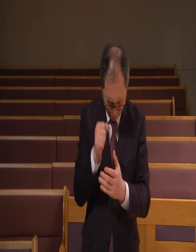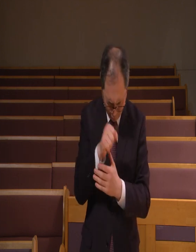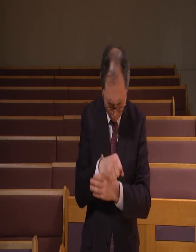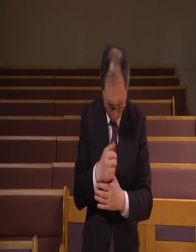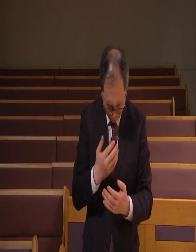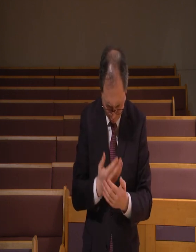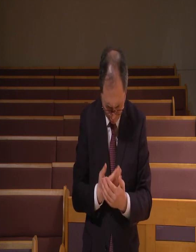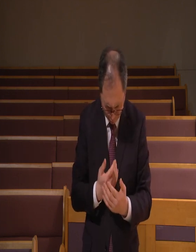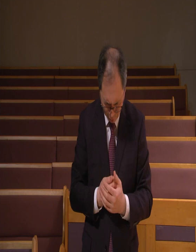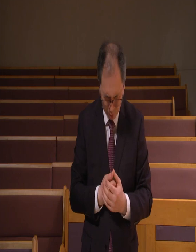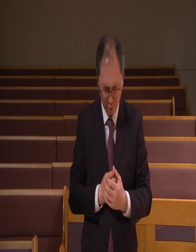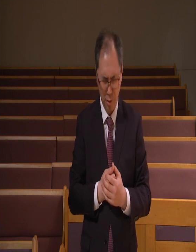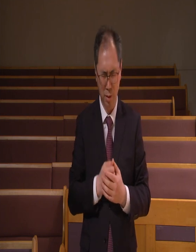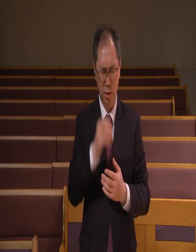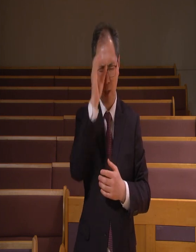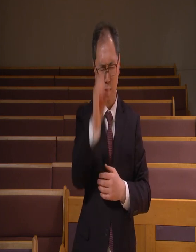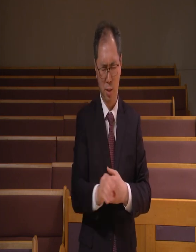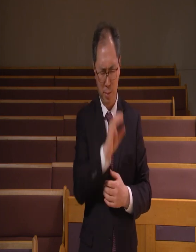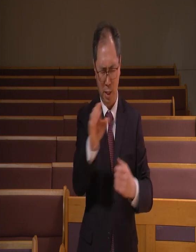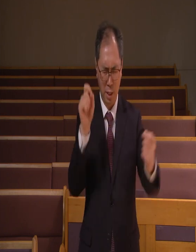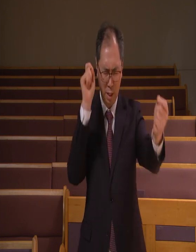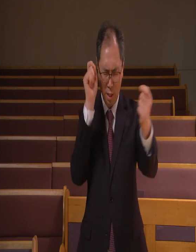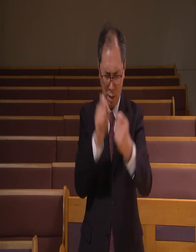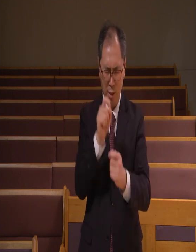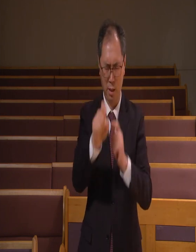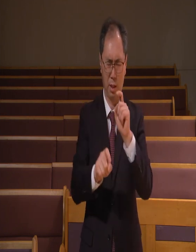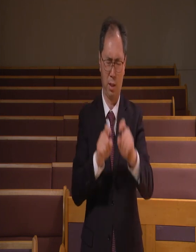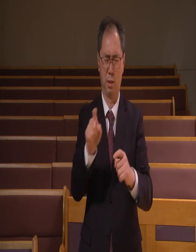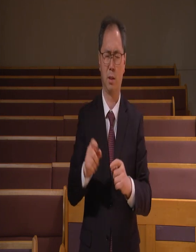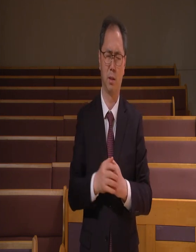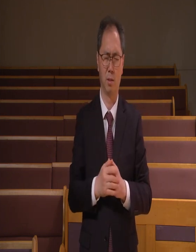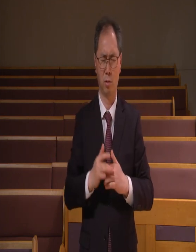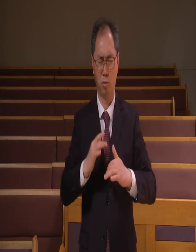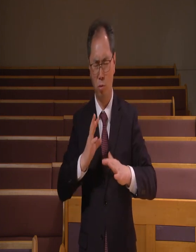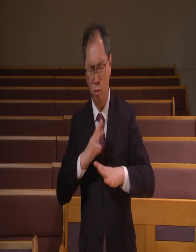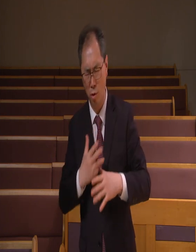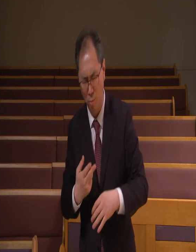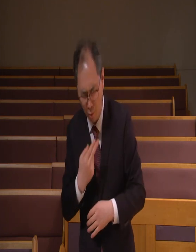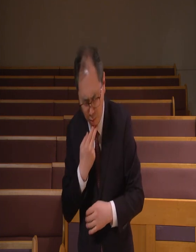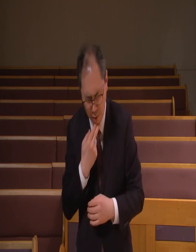예수님 못 박았네. 우리가 로마 명정의 사람들입니다.